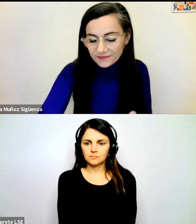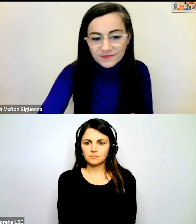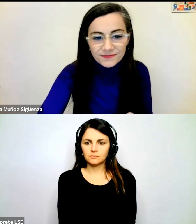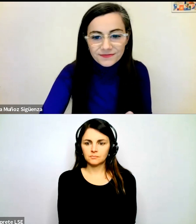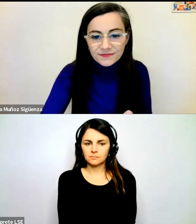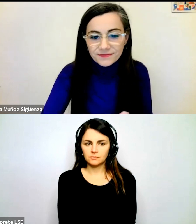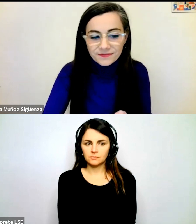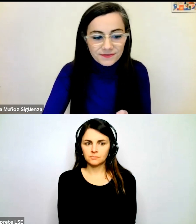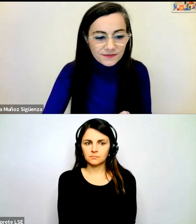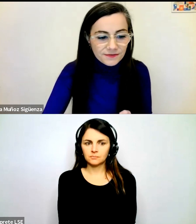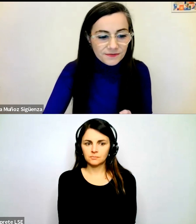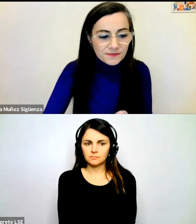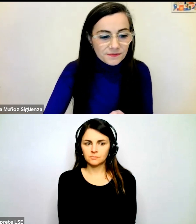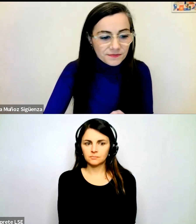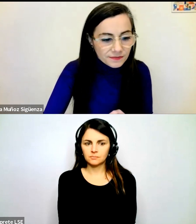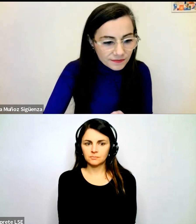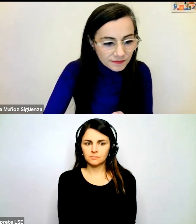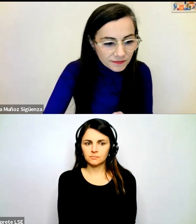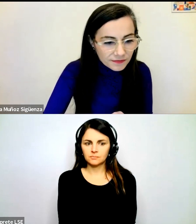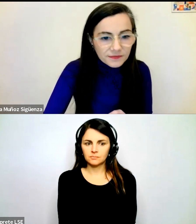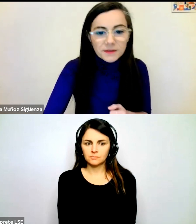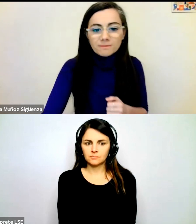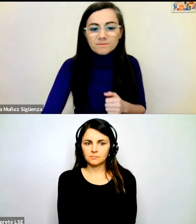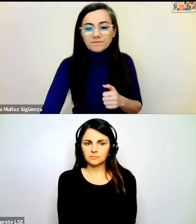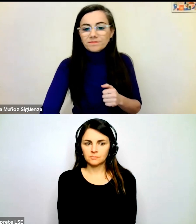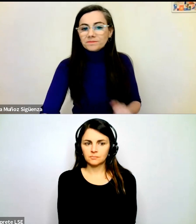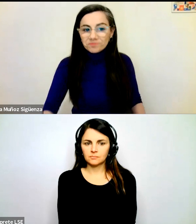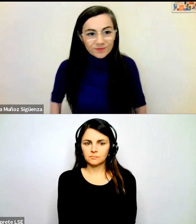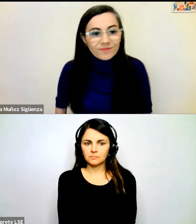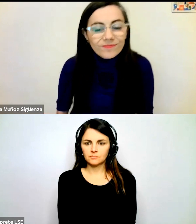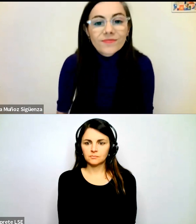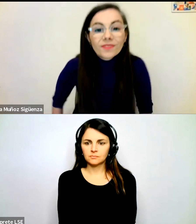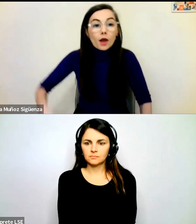los derechos de la persona sorda.